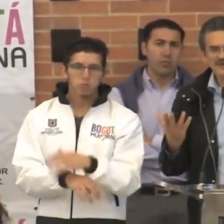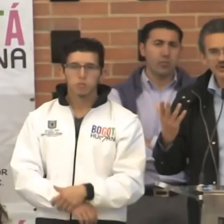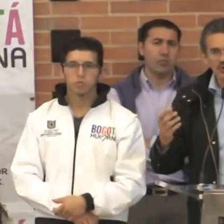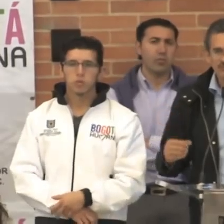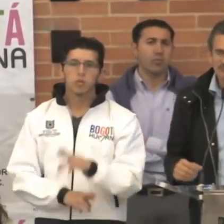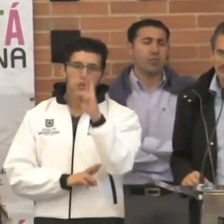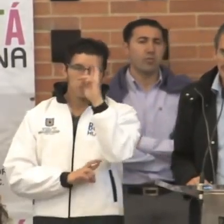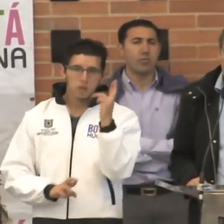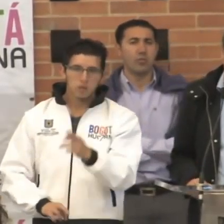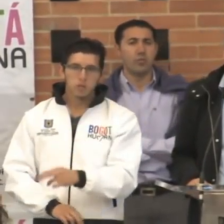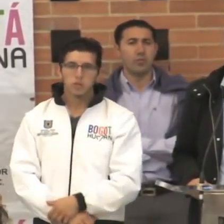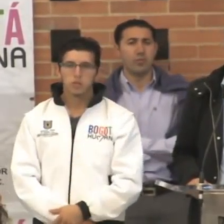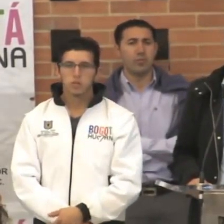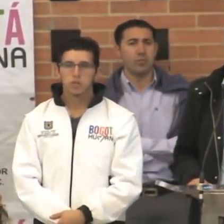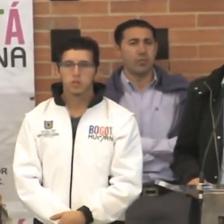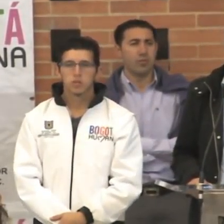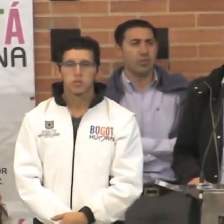el respeto,